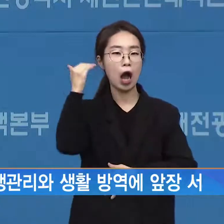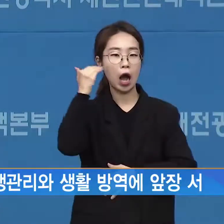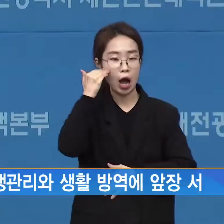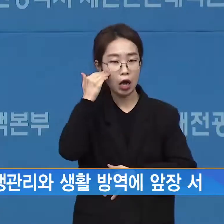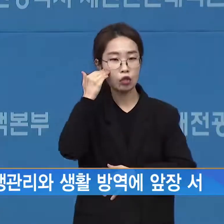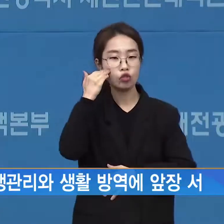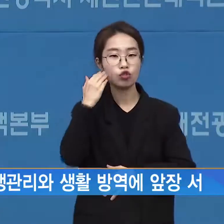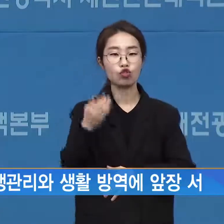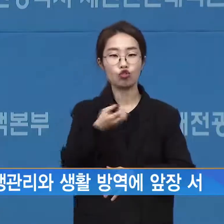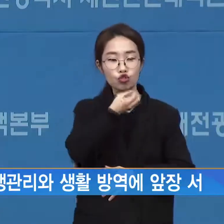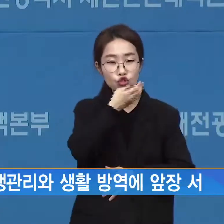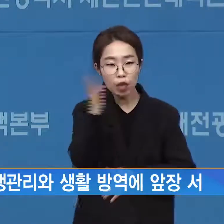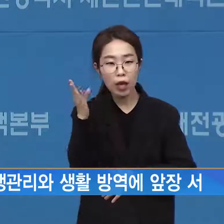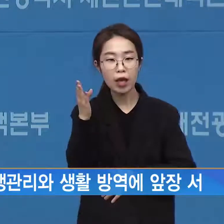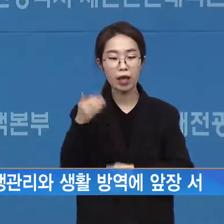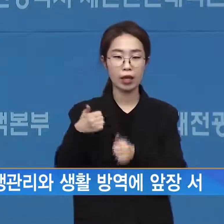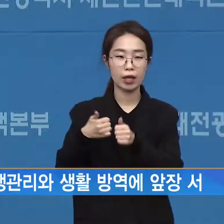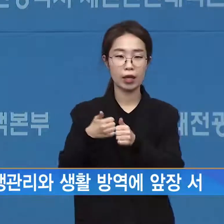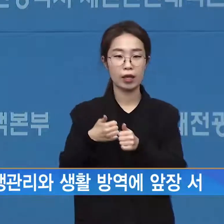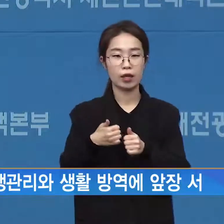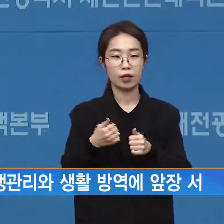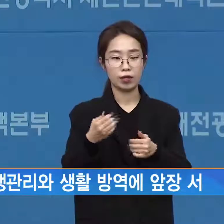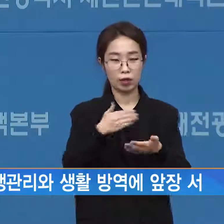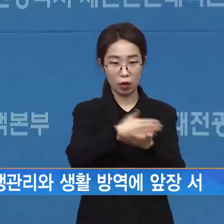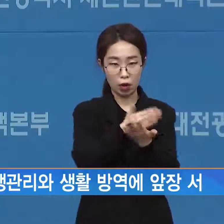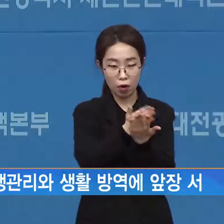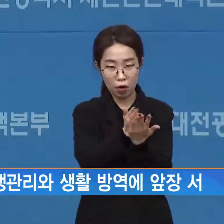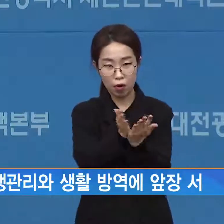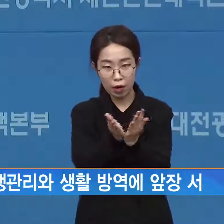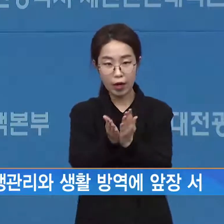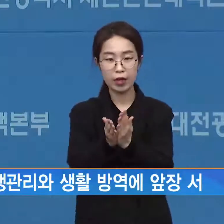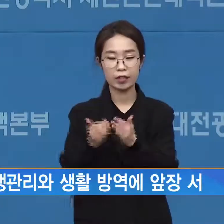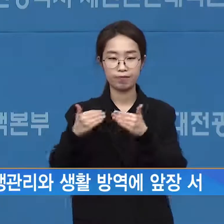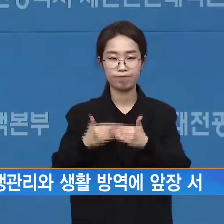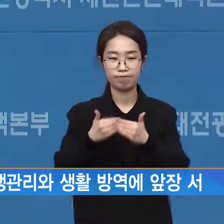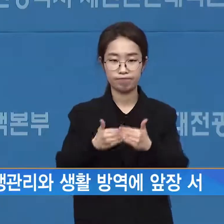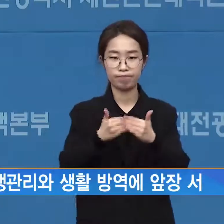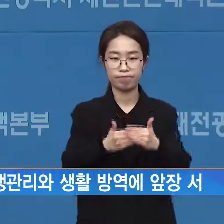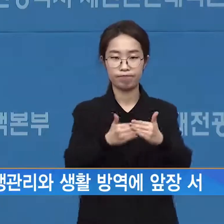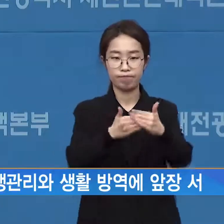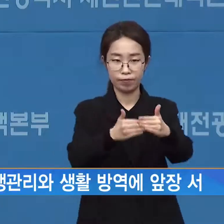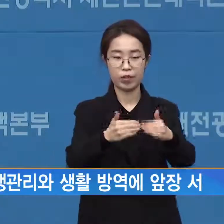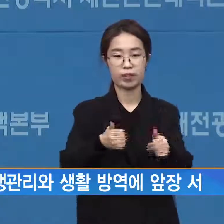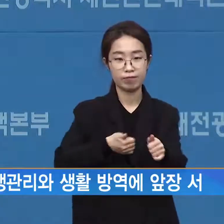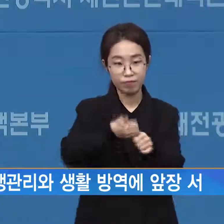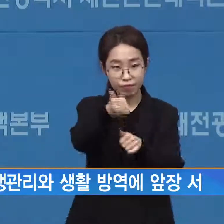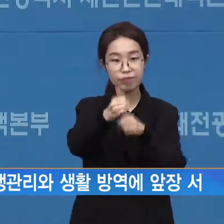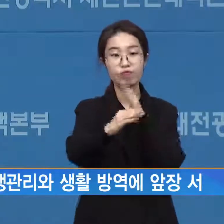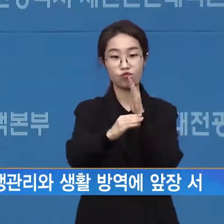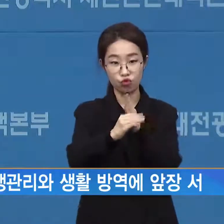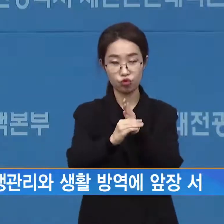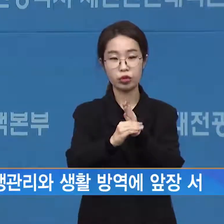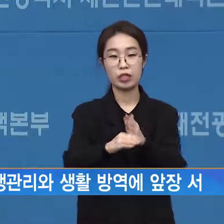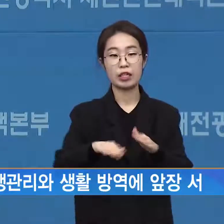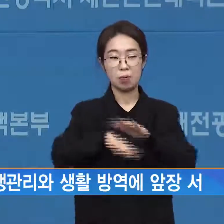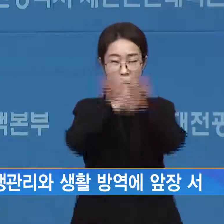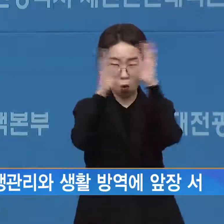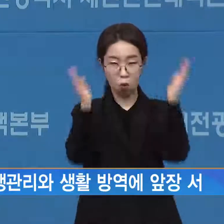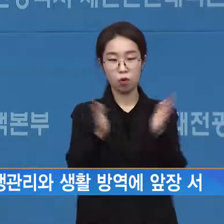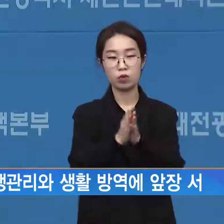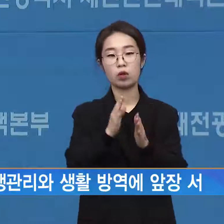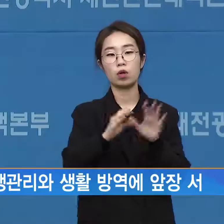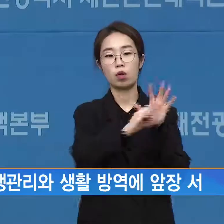불러일으키면서 세계 감염병 체계를 새롭게 구축해 나가고 있습니다. 이 모든 것은